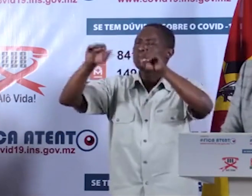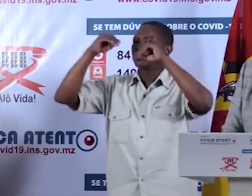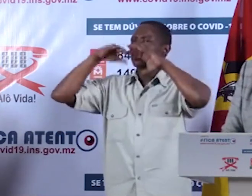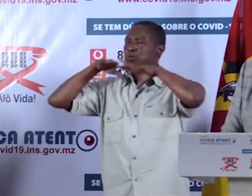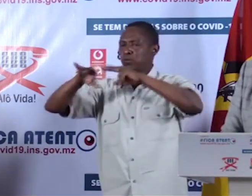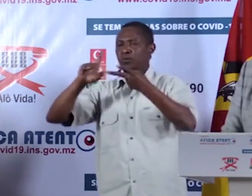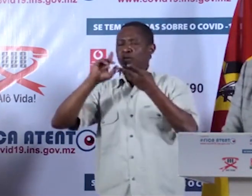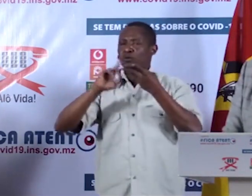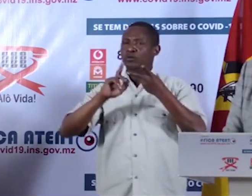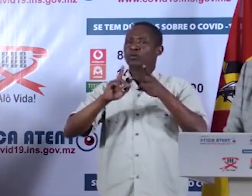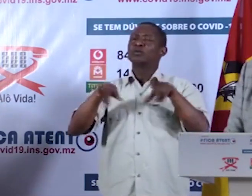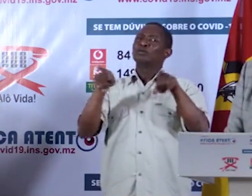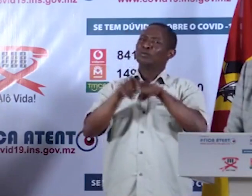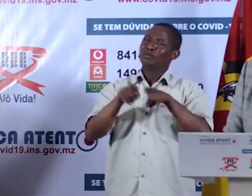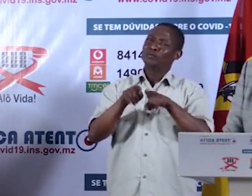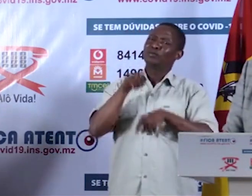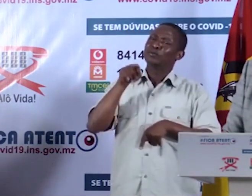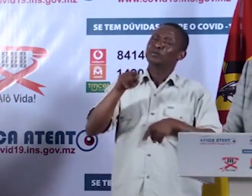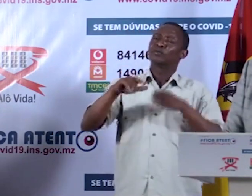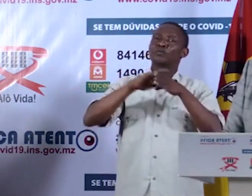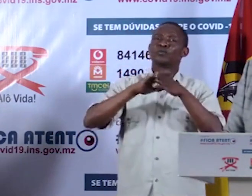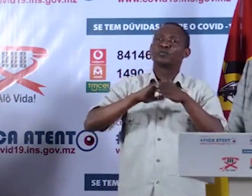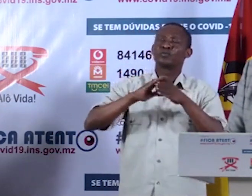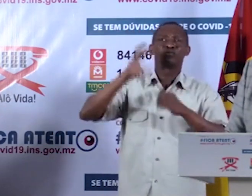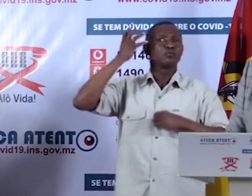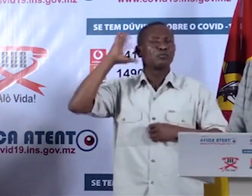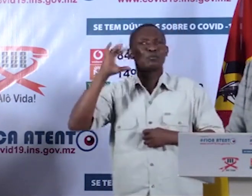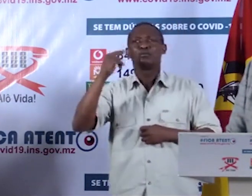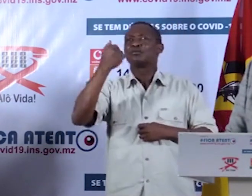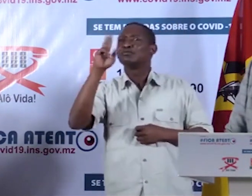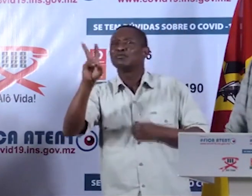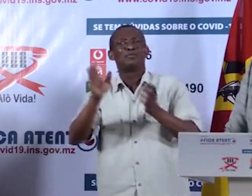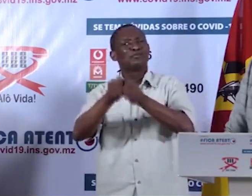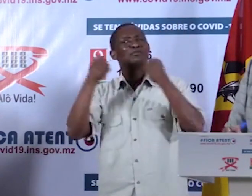também através desta plataforma e de outros meios de comunicação.